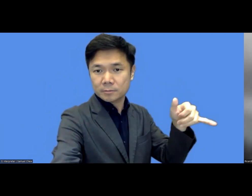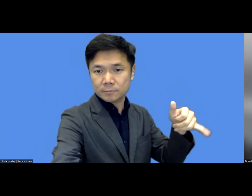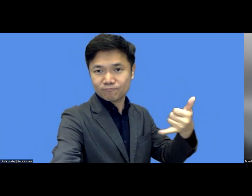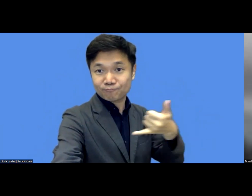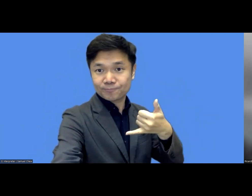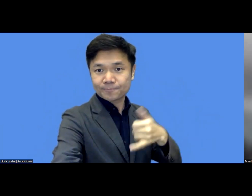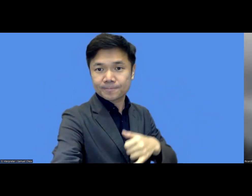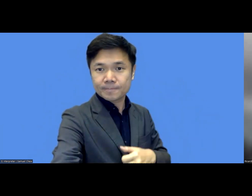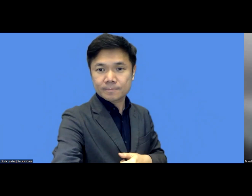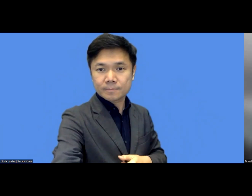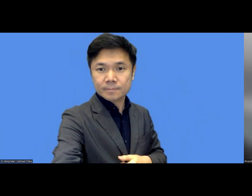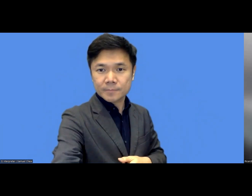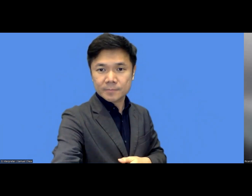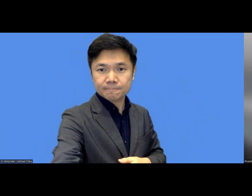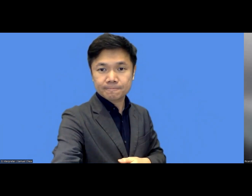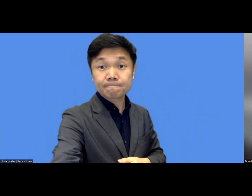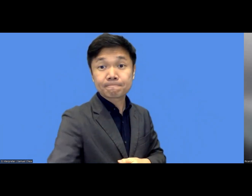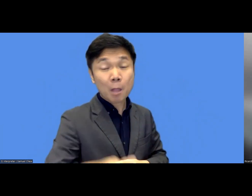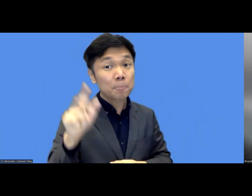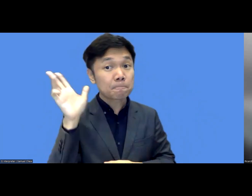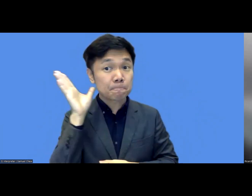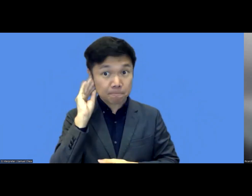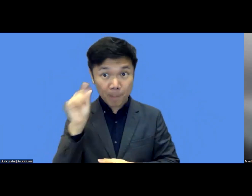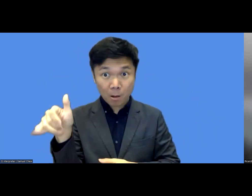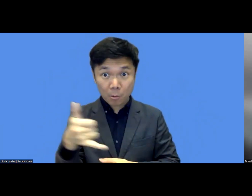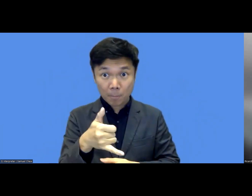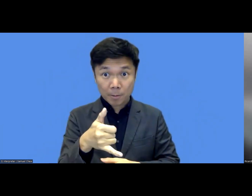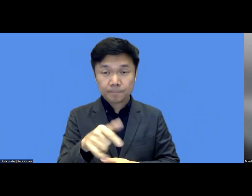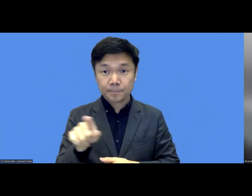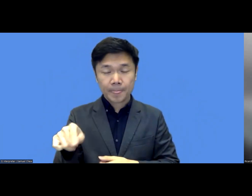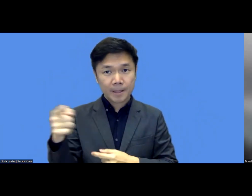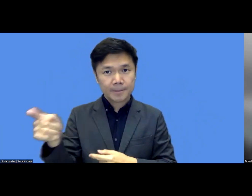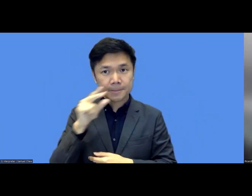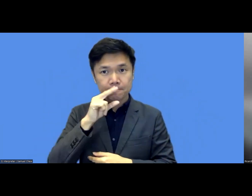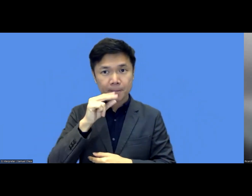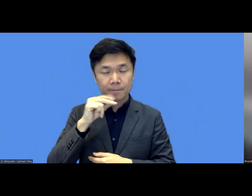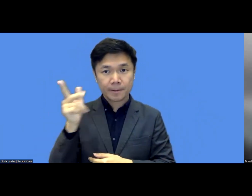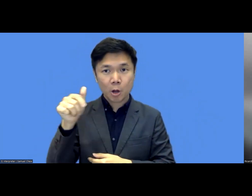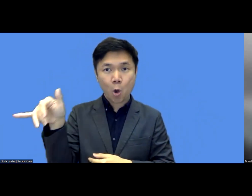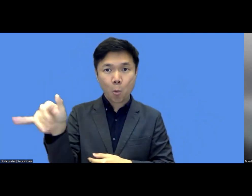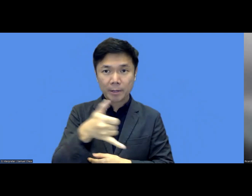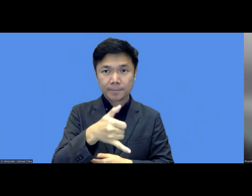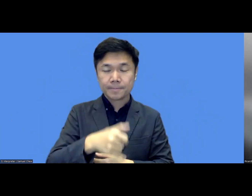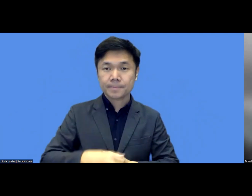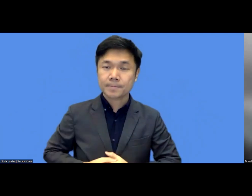Por favor, seleccionen el canal de inglés para poder escuchar la